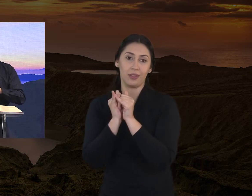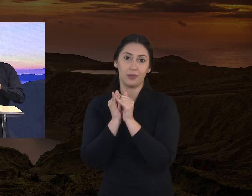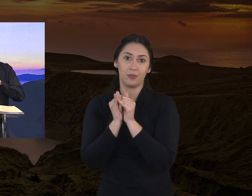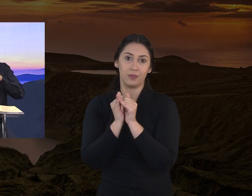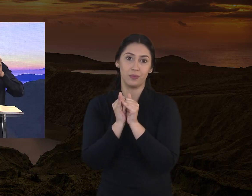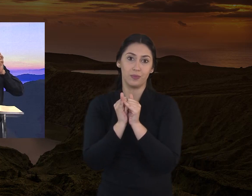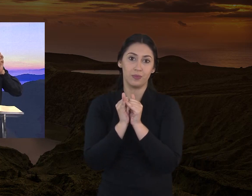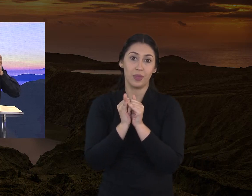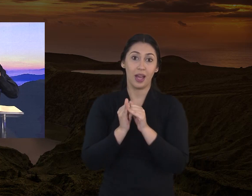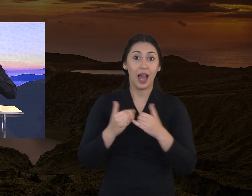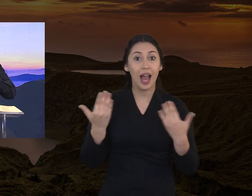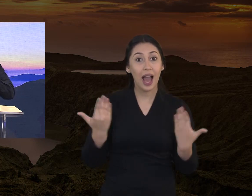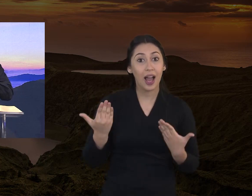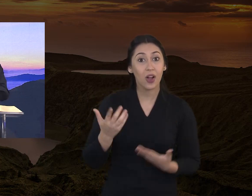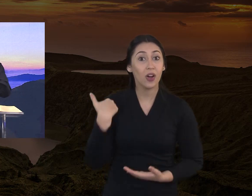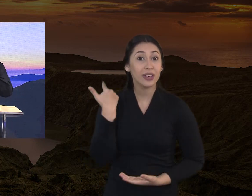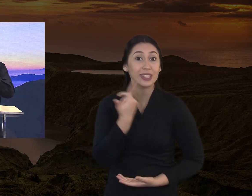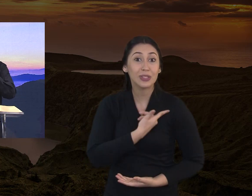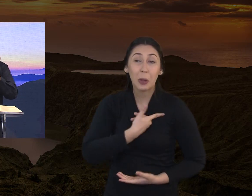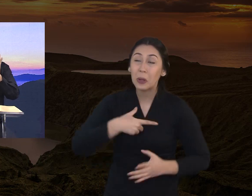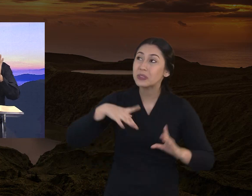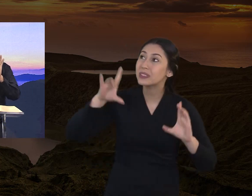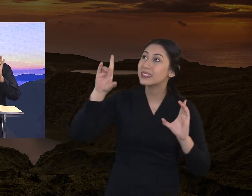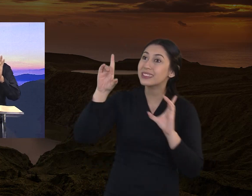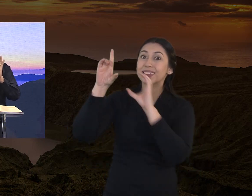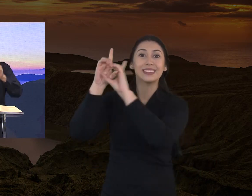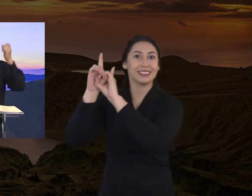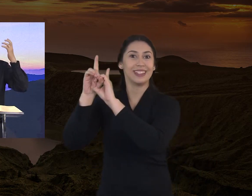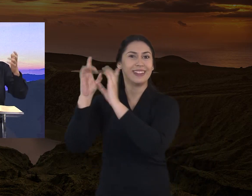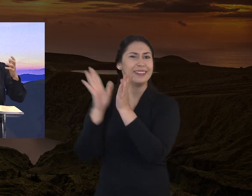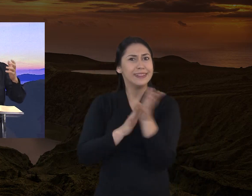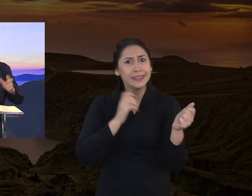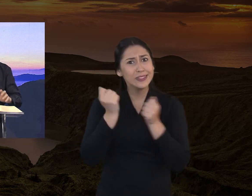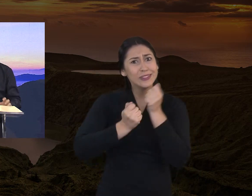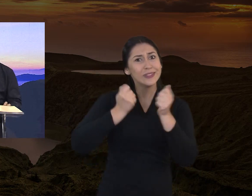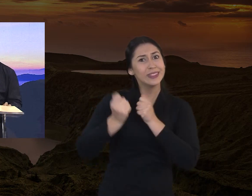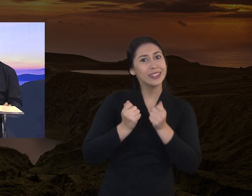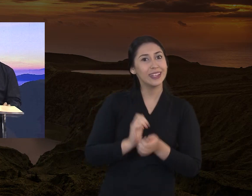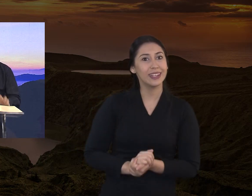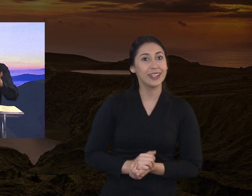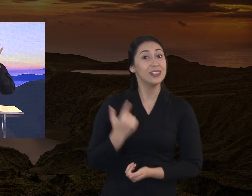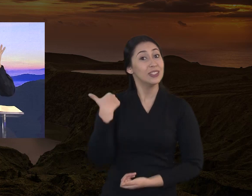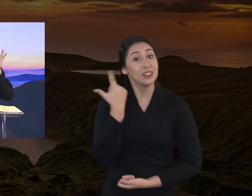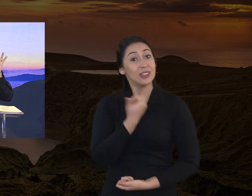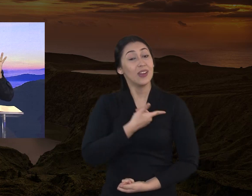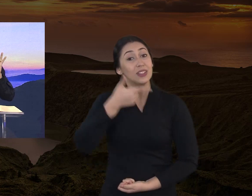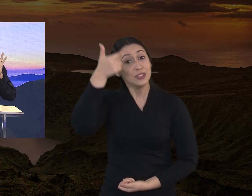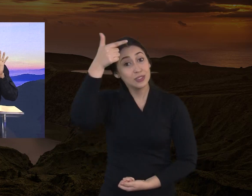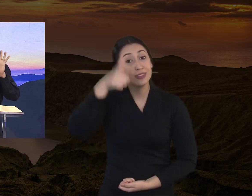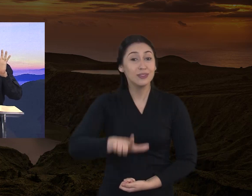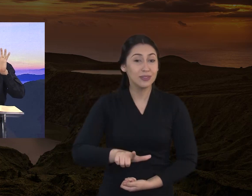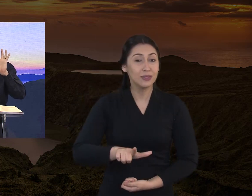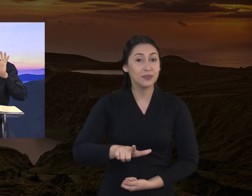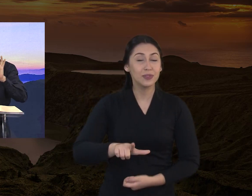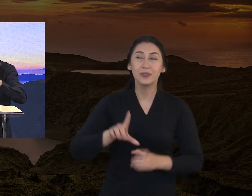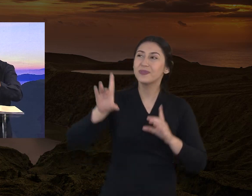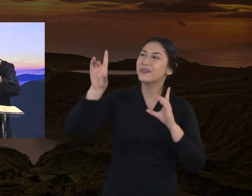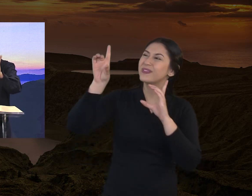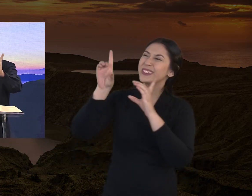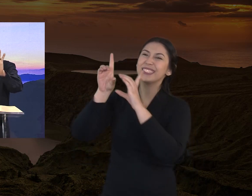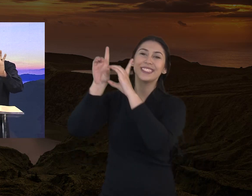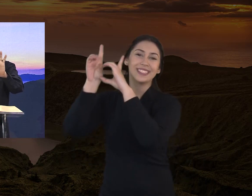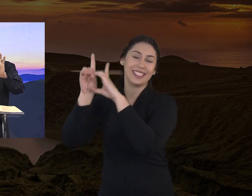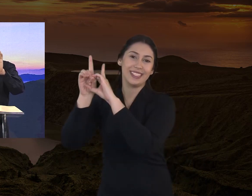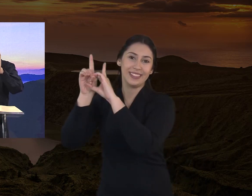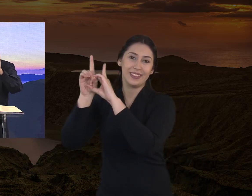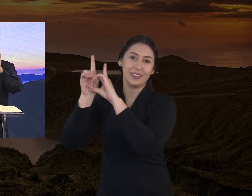pecados, nos reconectou com Cristo. Aleluia! Nós estamos novamente, unidos